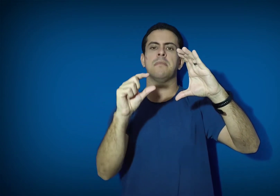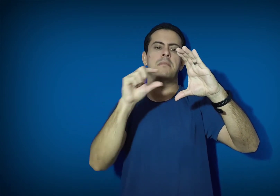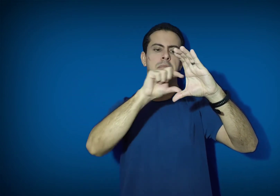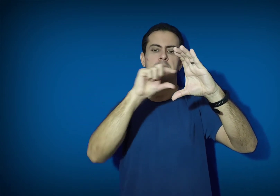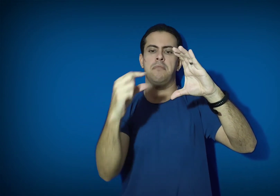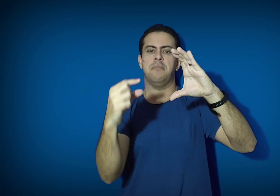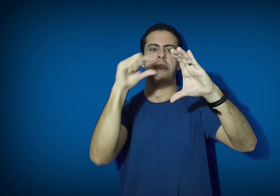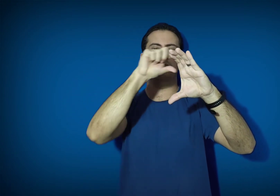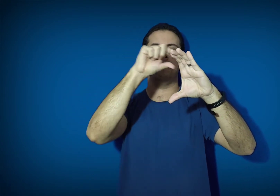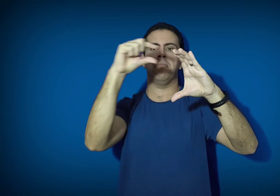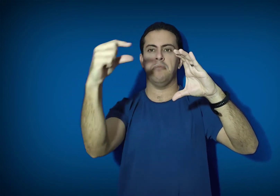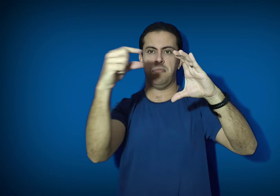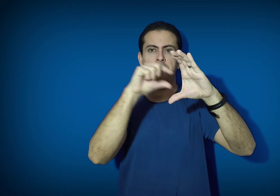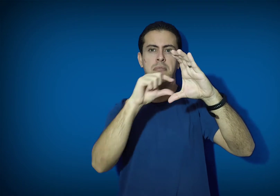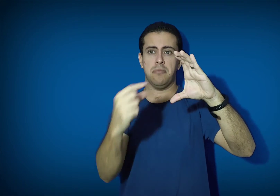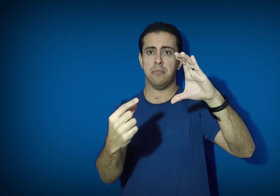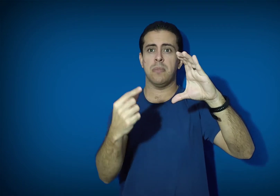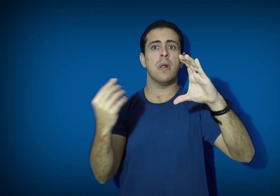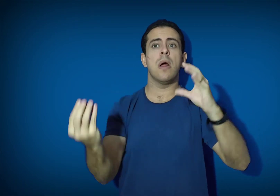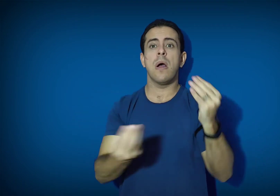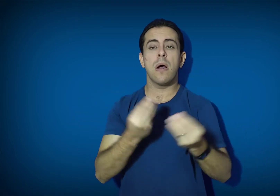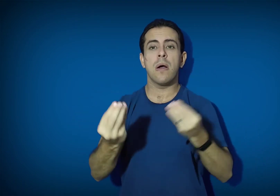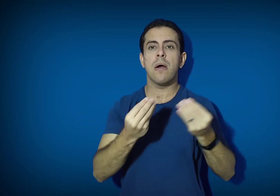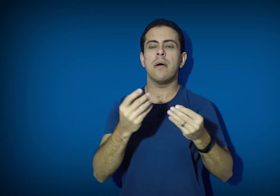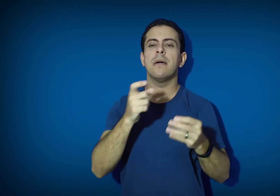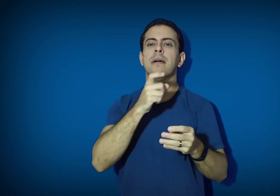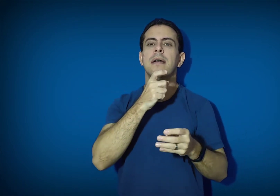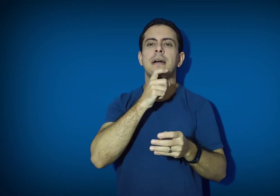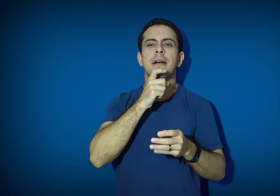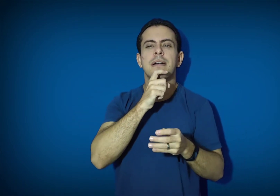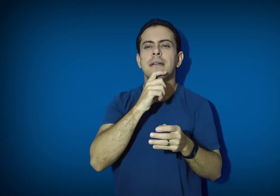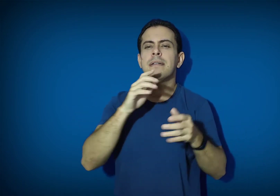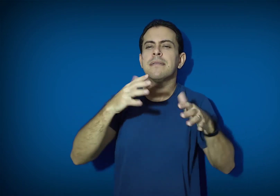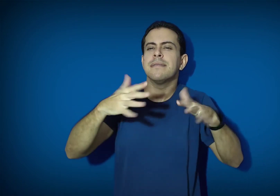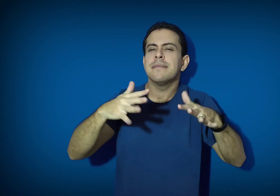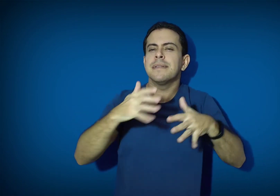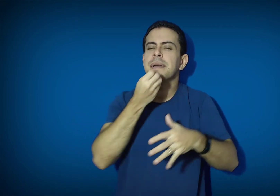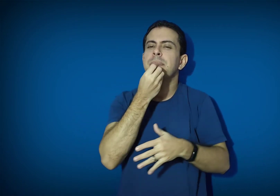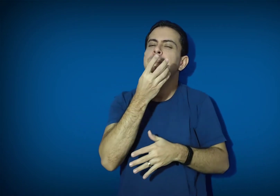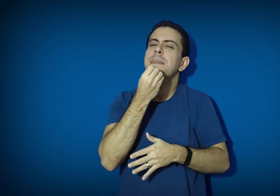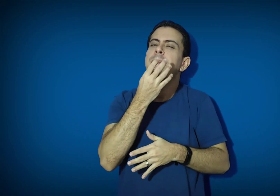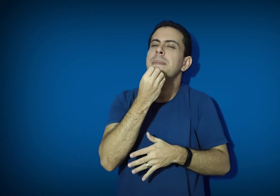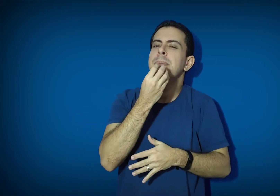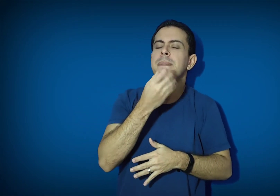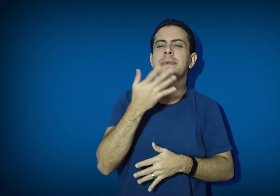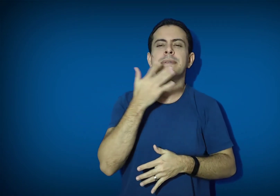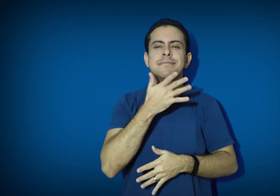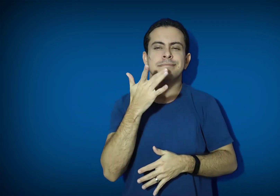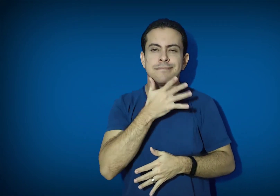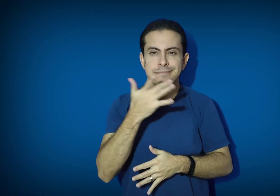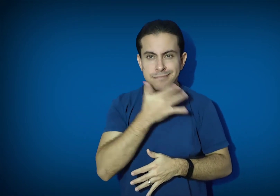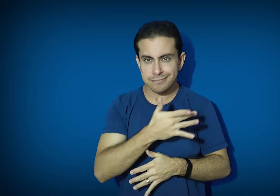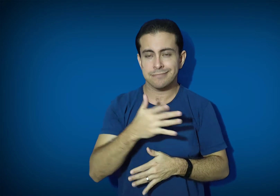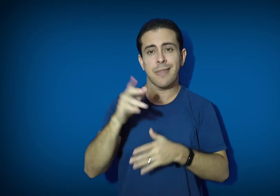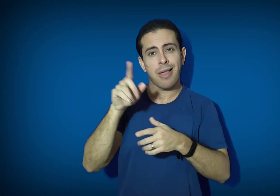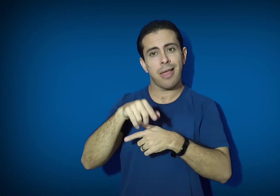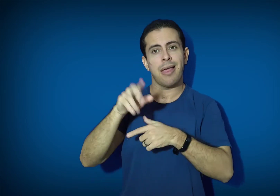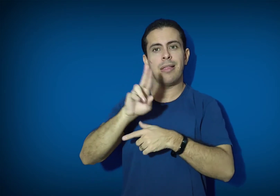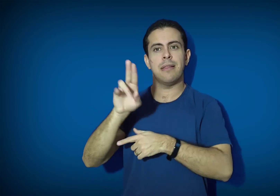tiver alguma inclinação ali um pouco mais longe do Equador, o clima vai ser temperado, um clima mais ameno,